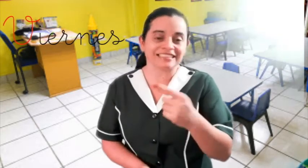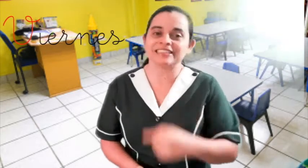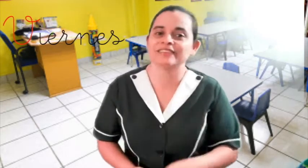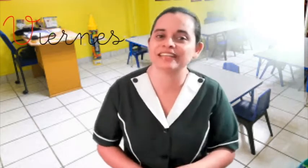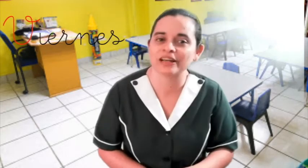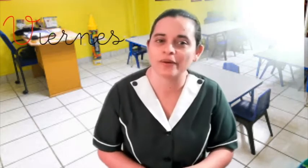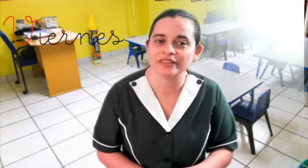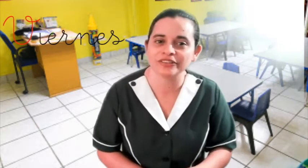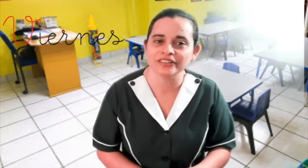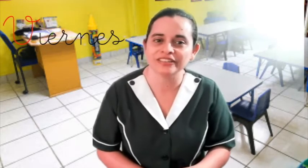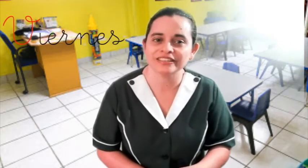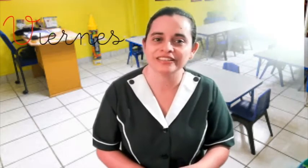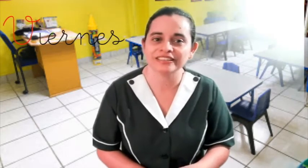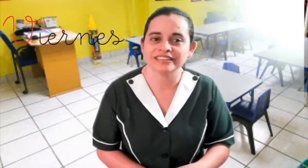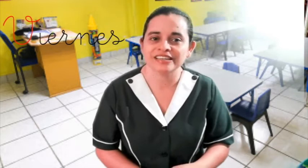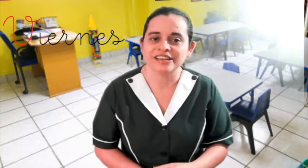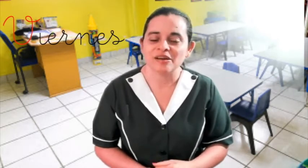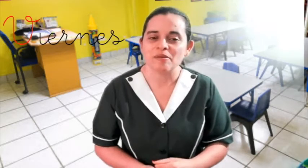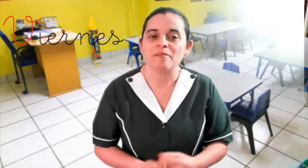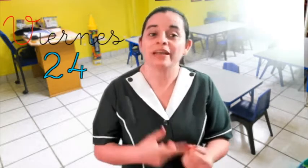Viernes. ¿Y viernes cuánto?